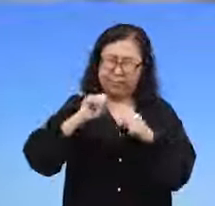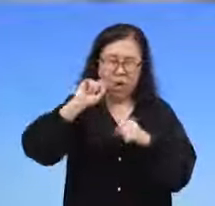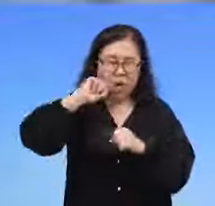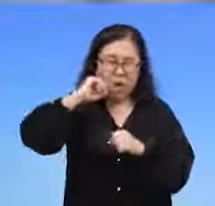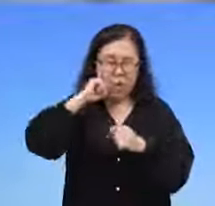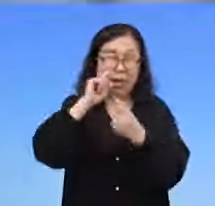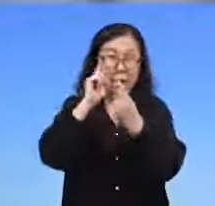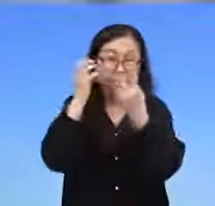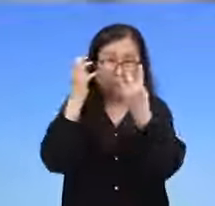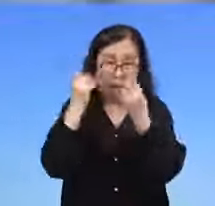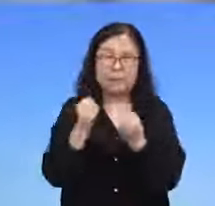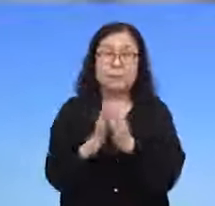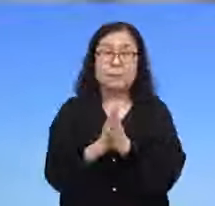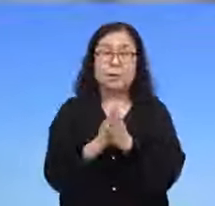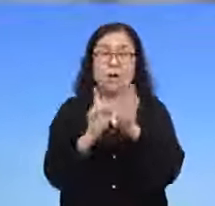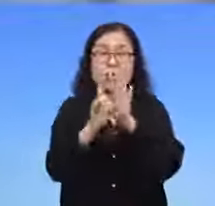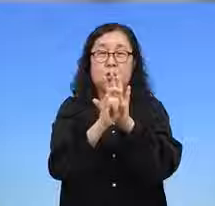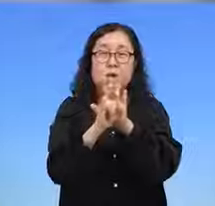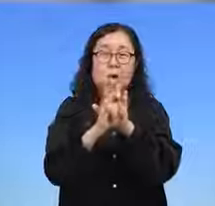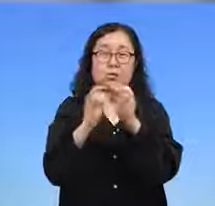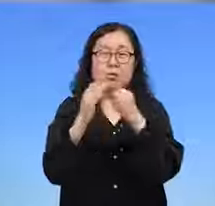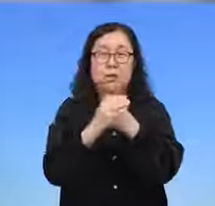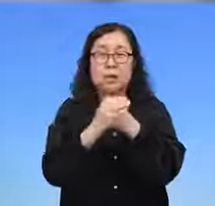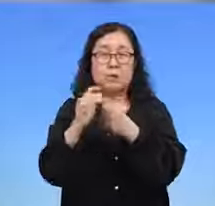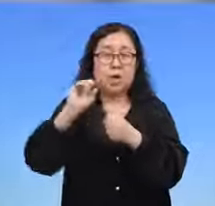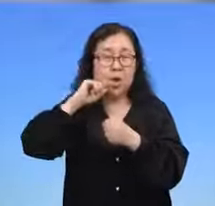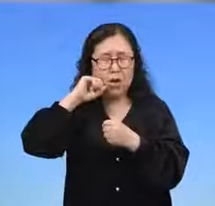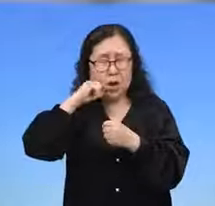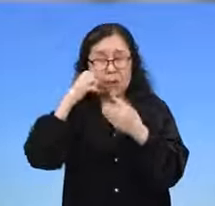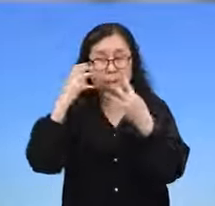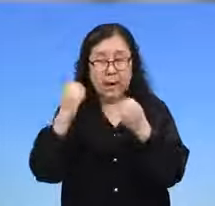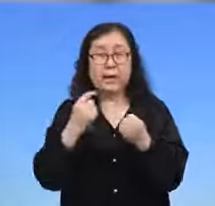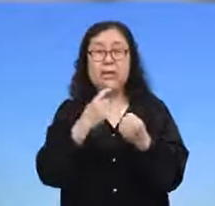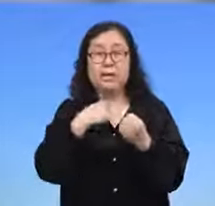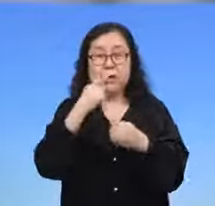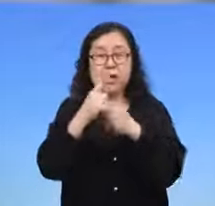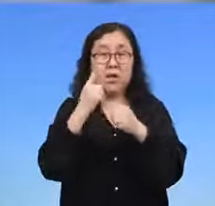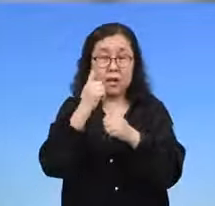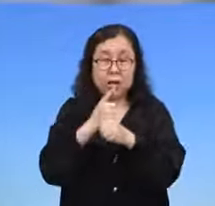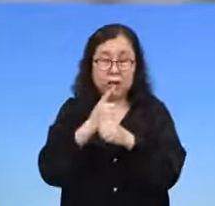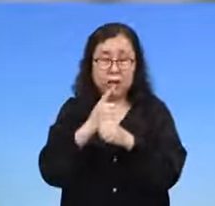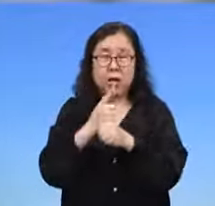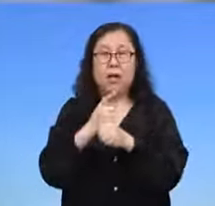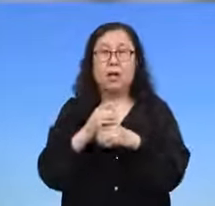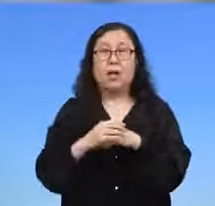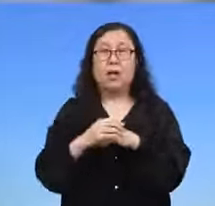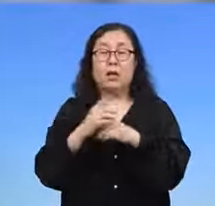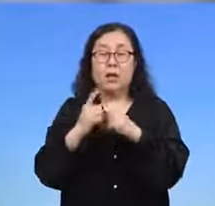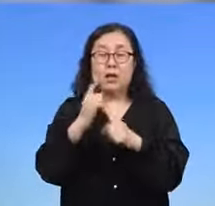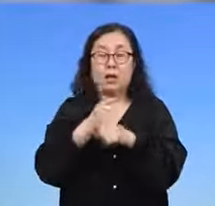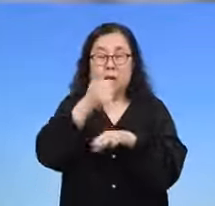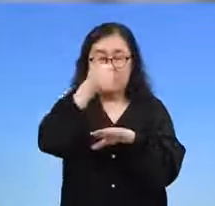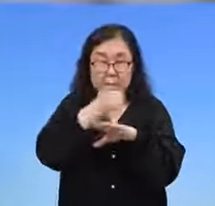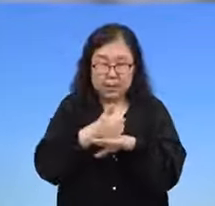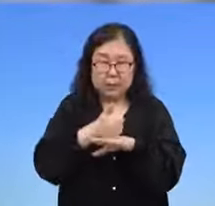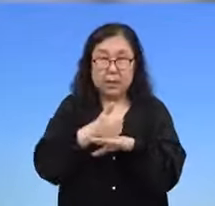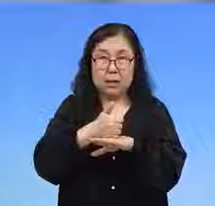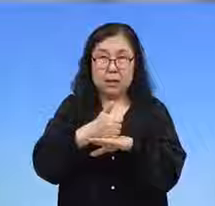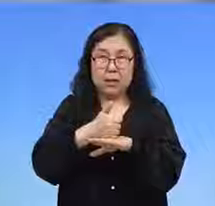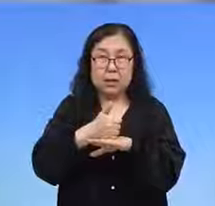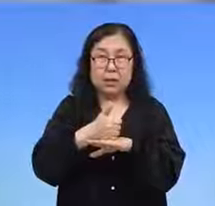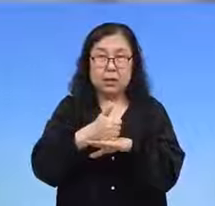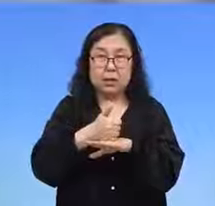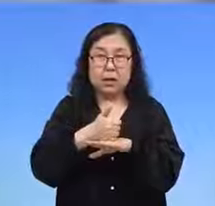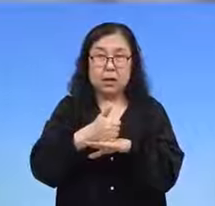코로나19로 너무너무 당황스러운 일이 많았던, 그래서 요동이 많았던 이 한 해인데, 감히 우리 한 해의 맨 마지막